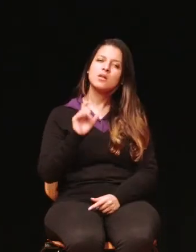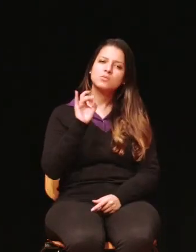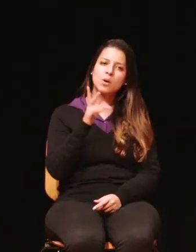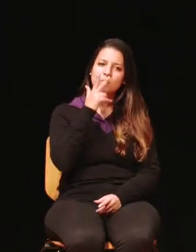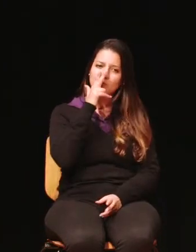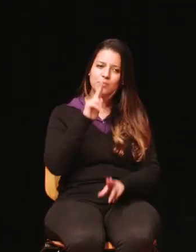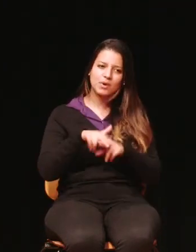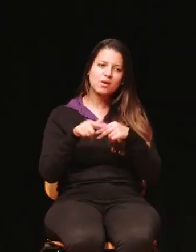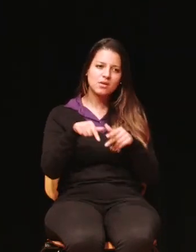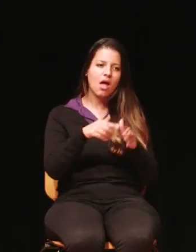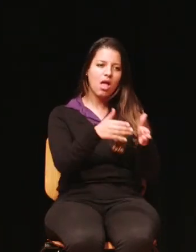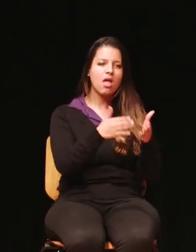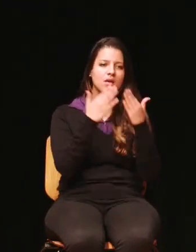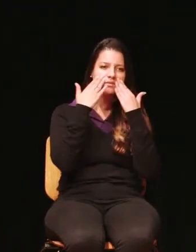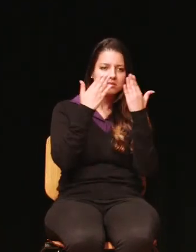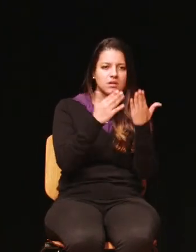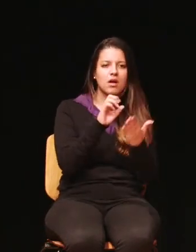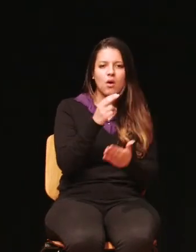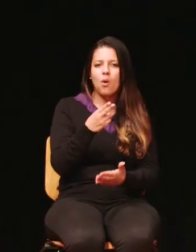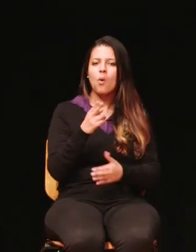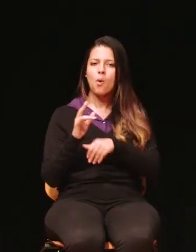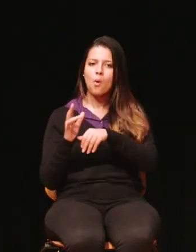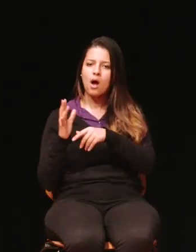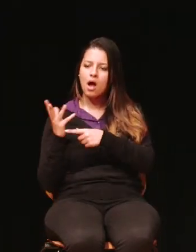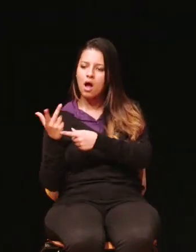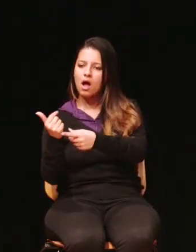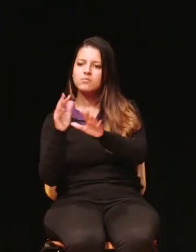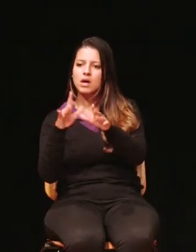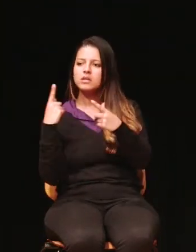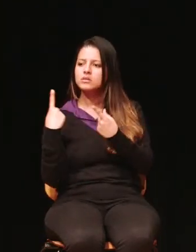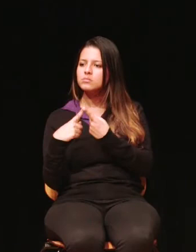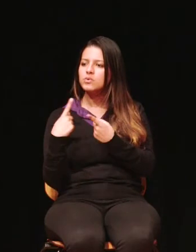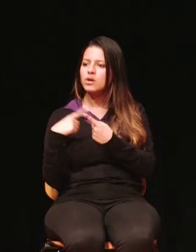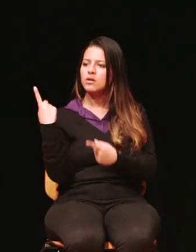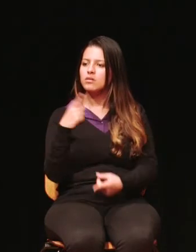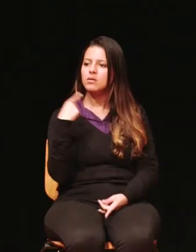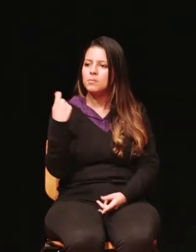ou da arte, mas porque nós temos que ampliar